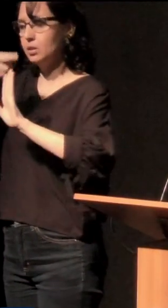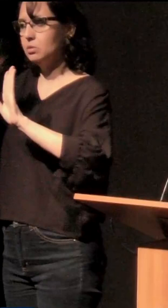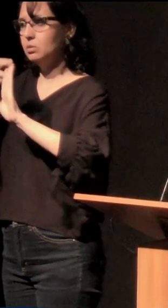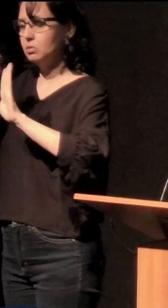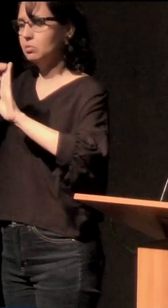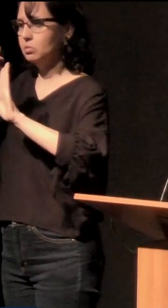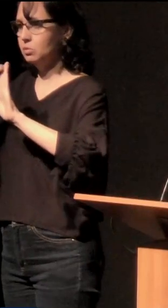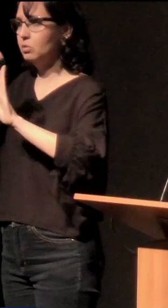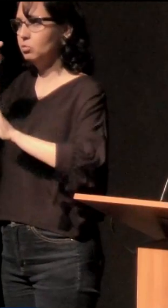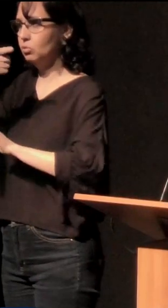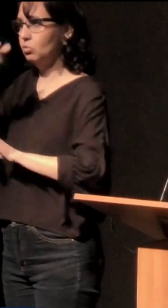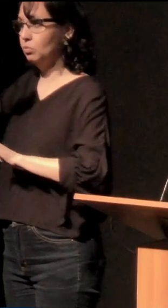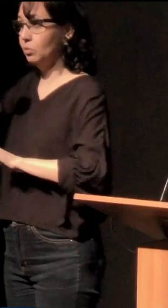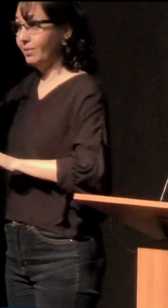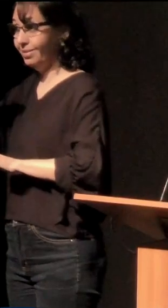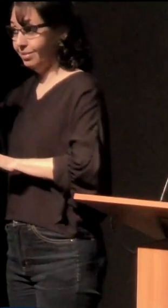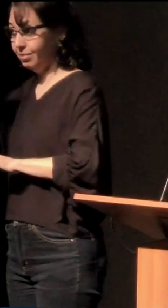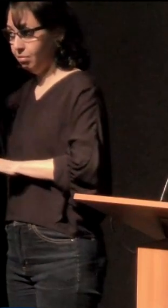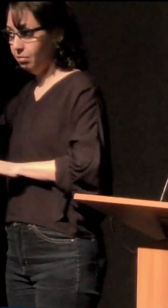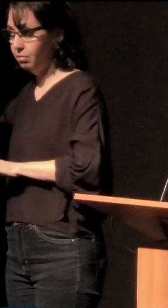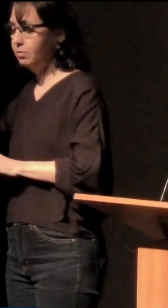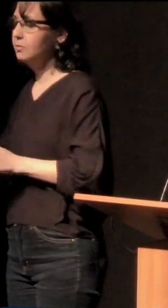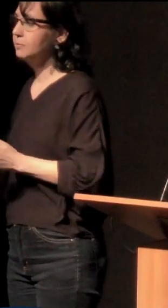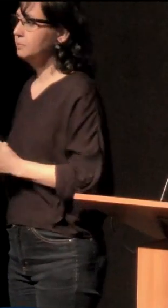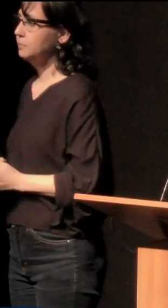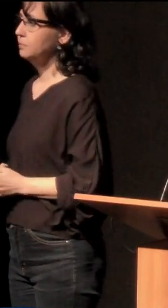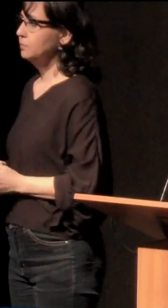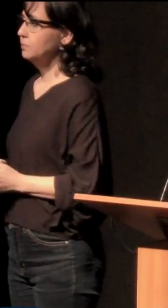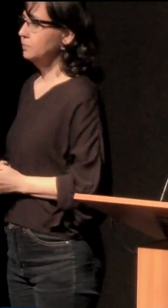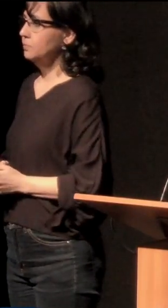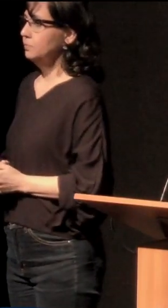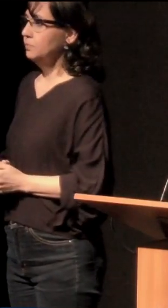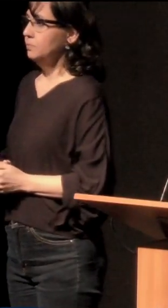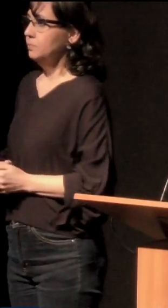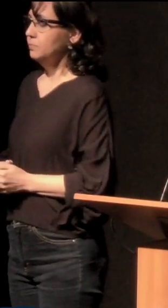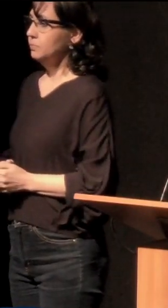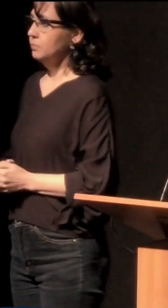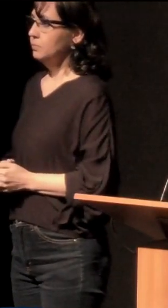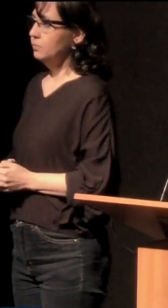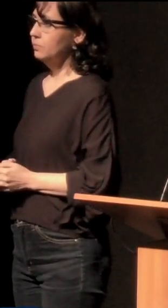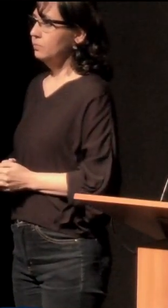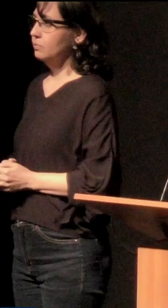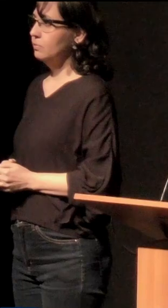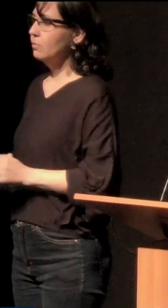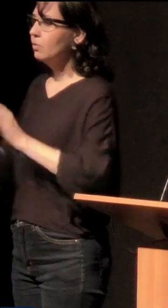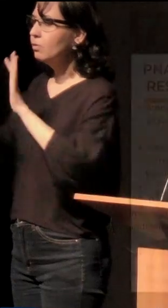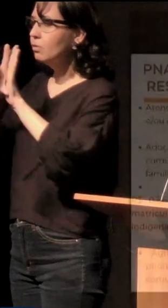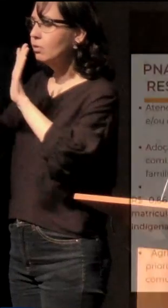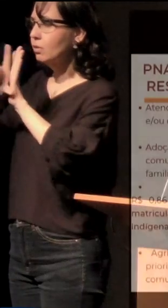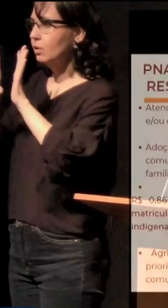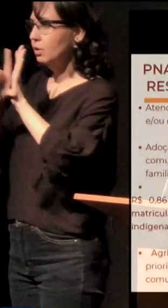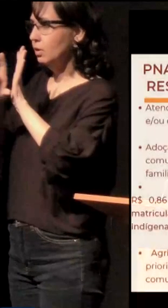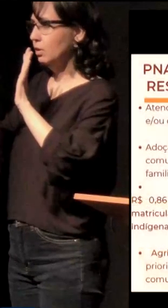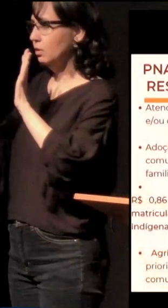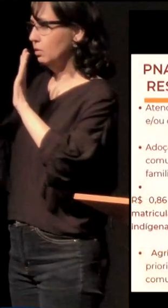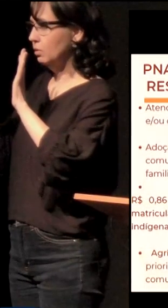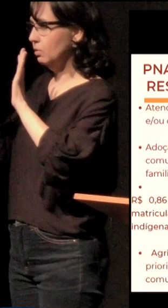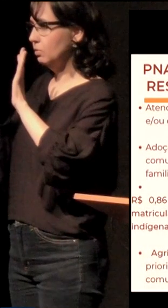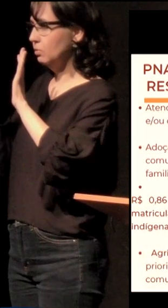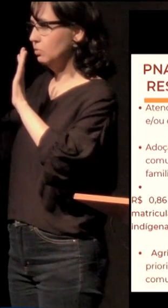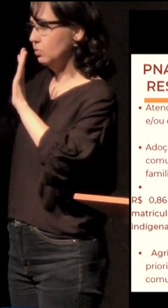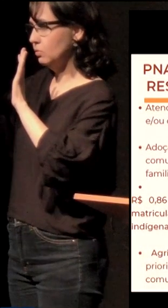2013 que Silvio acabou de falar nela a gente a lei né 11.947